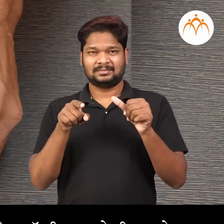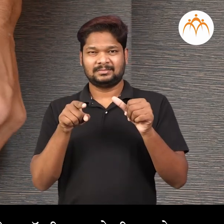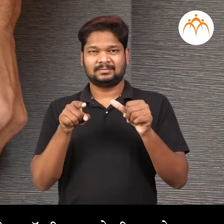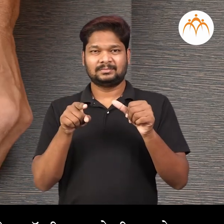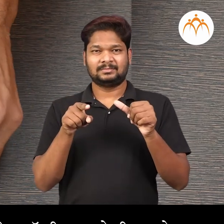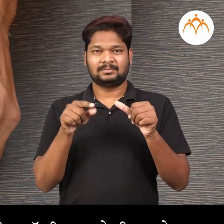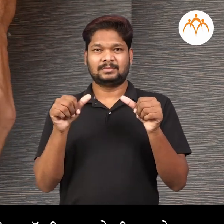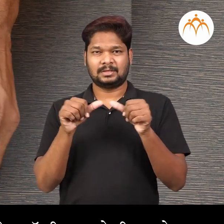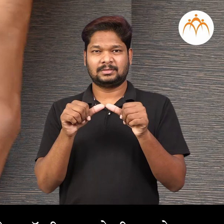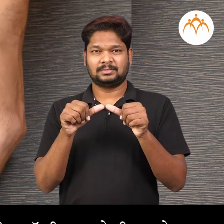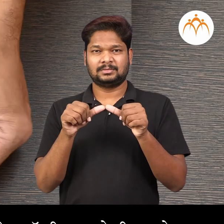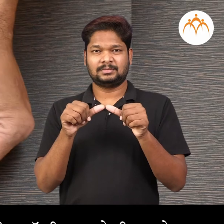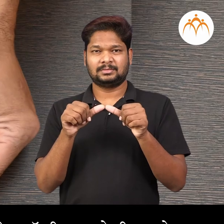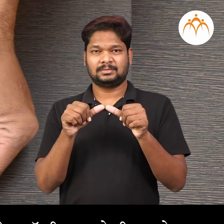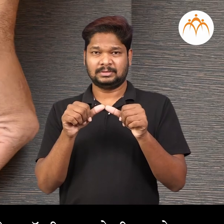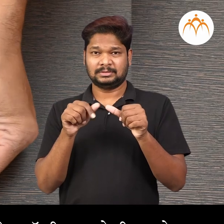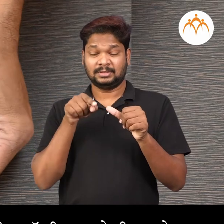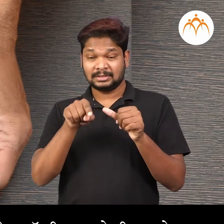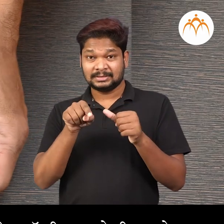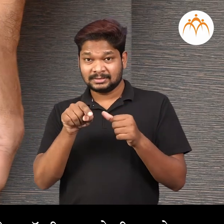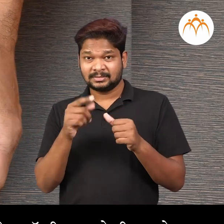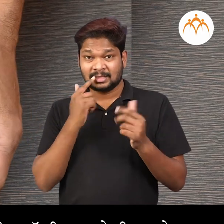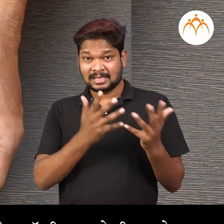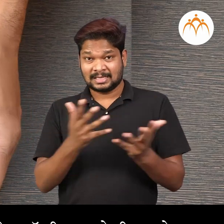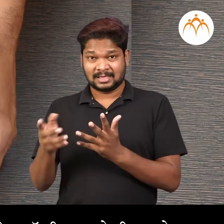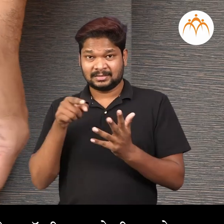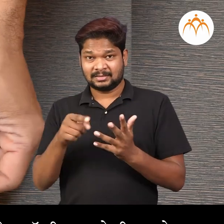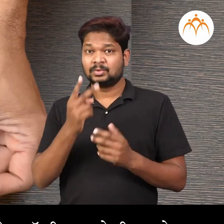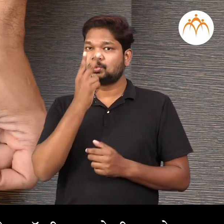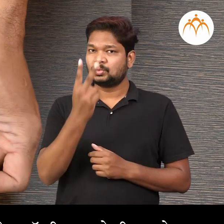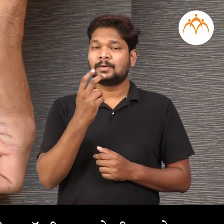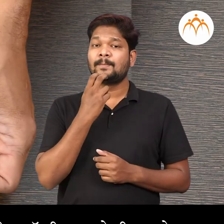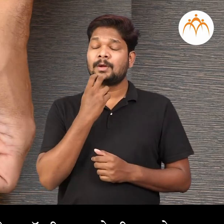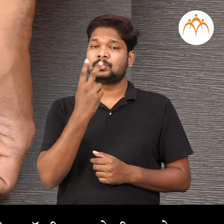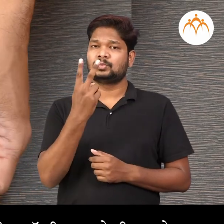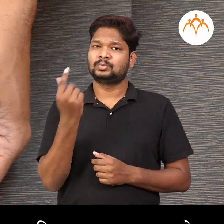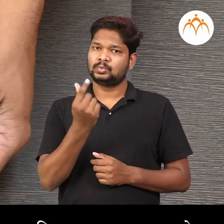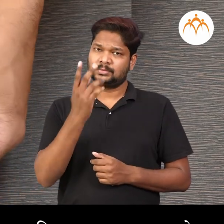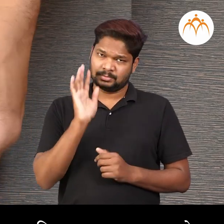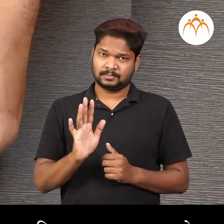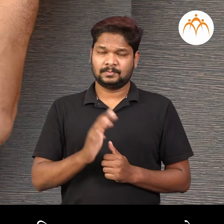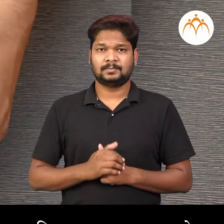उपकरण मध्य हुई ए बैट्री वापस लिए